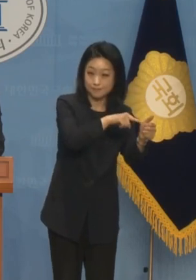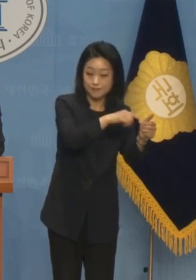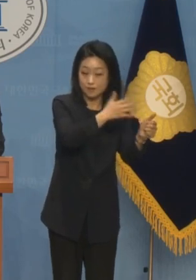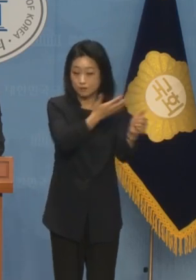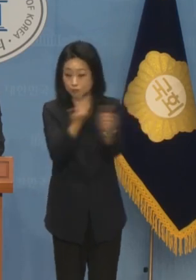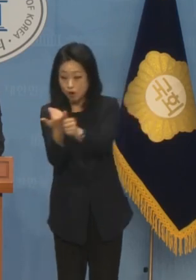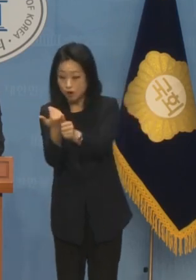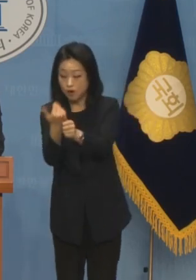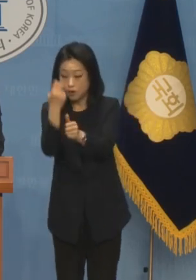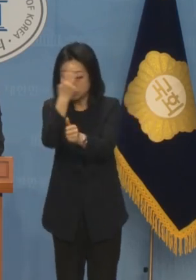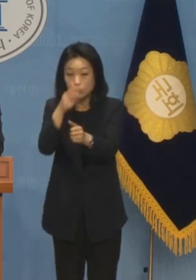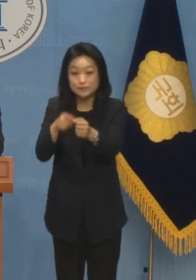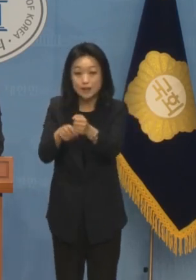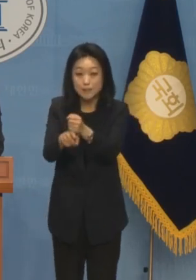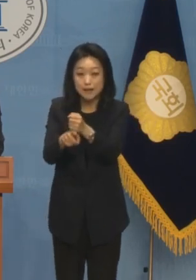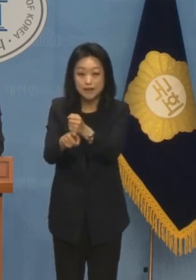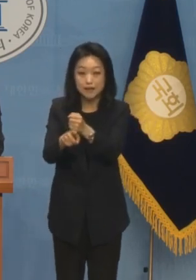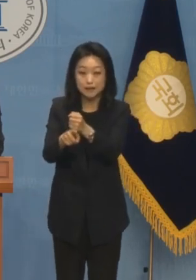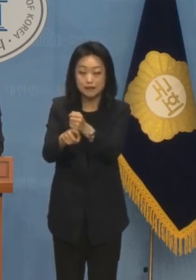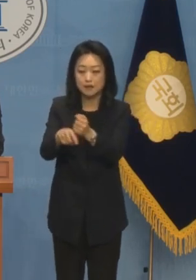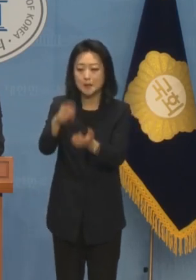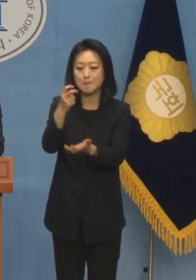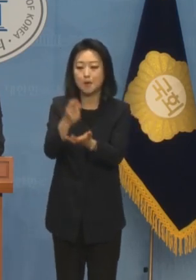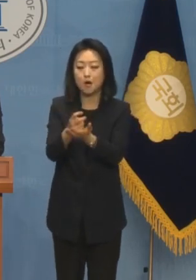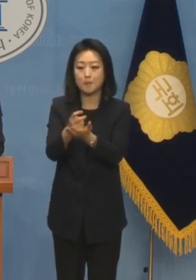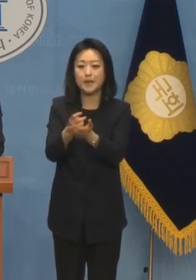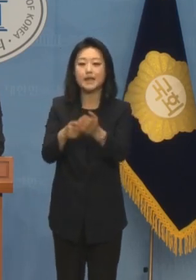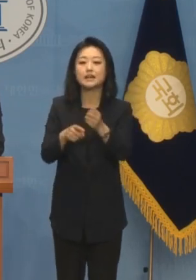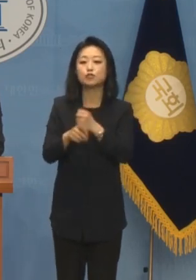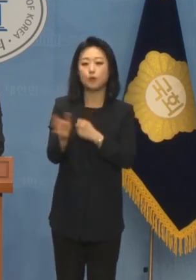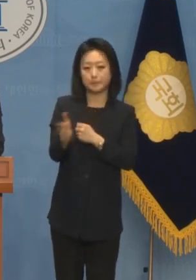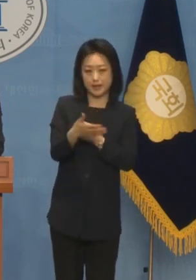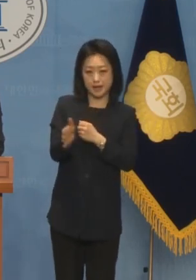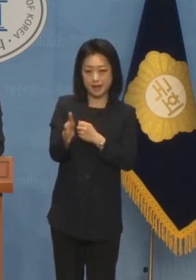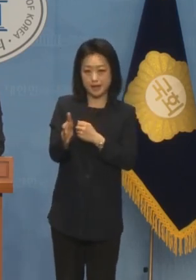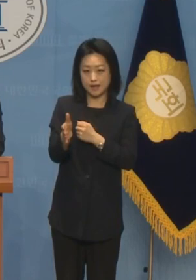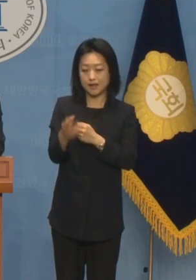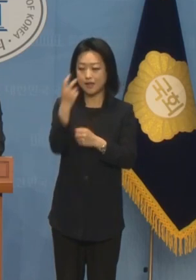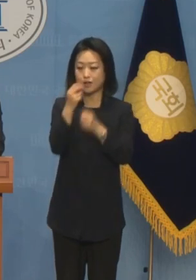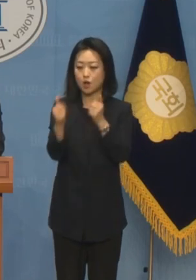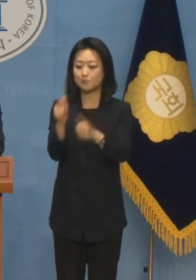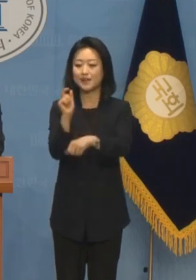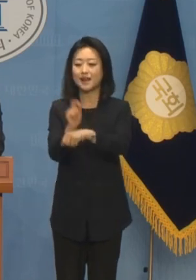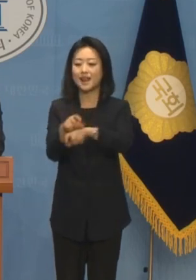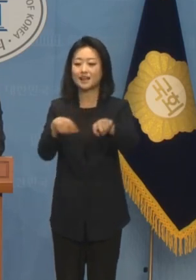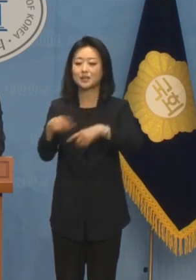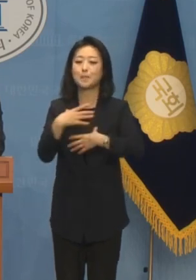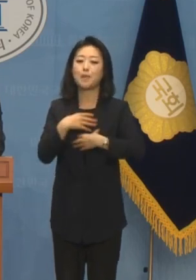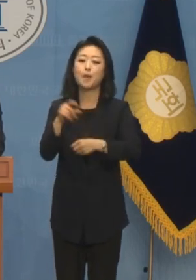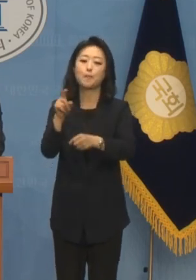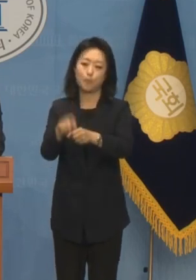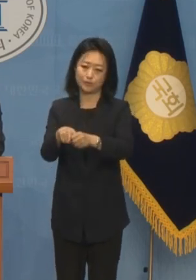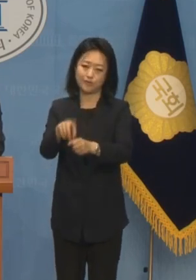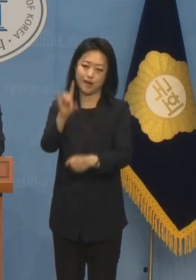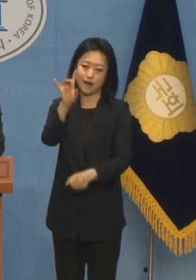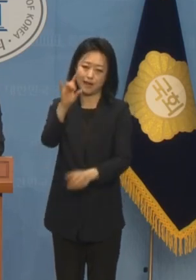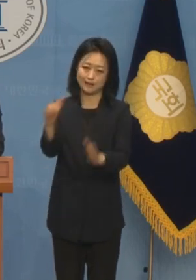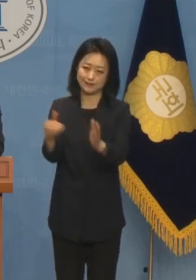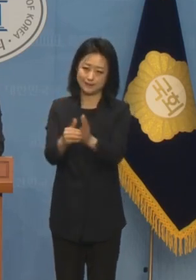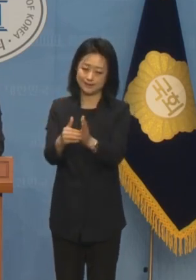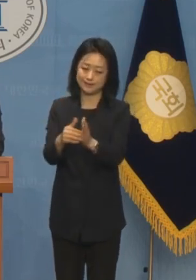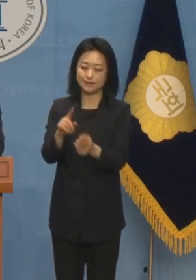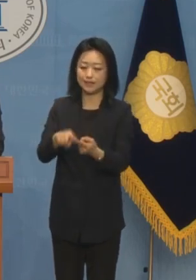관행이 법률적 근거 없이 검찰청의 행정편의에 따라 이루어지고 있다는 점을